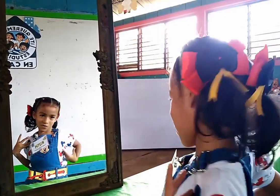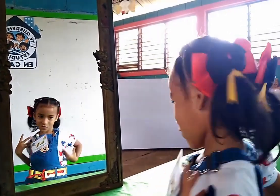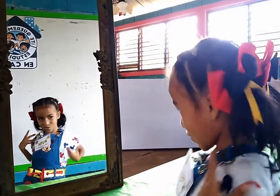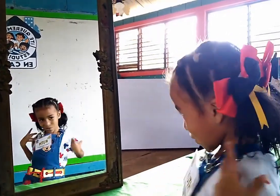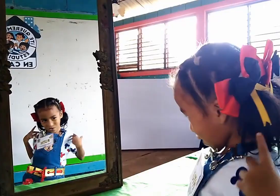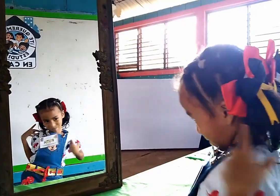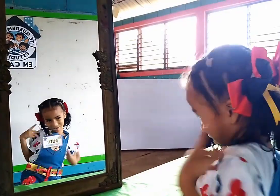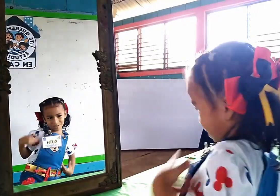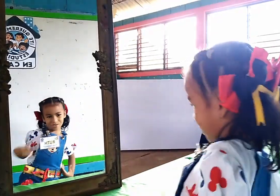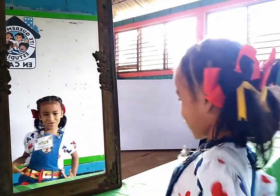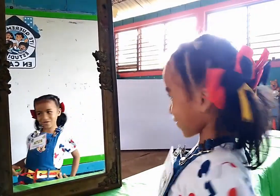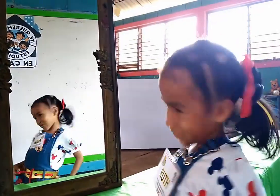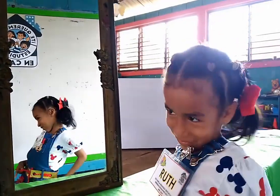todo lo que me dice Dios.